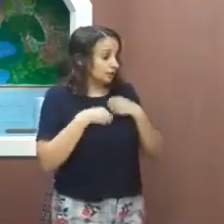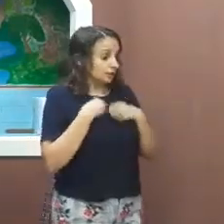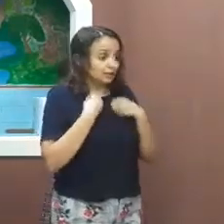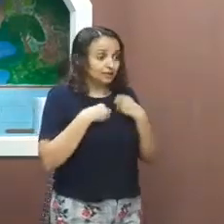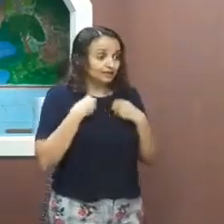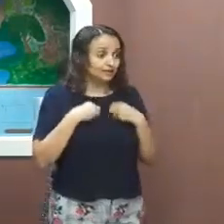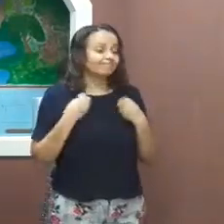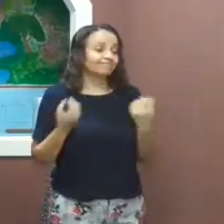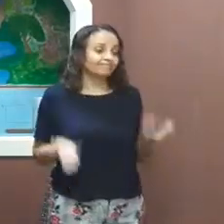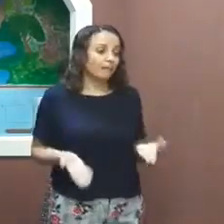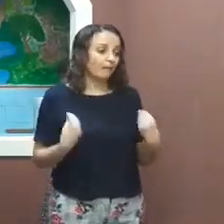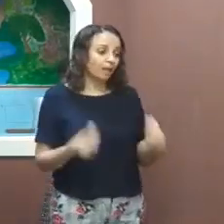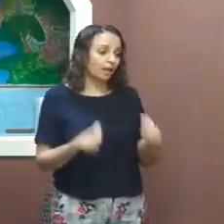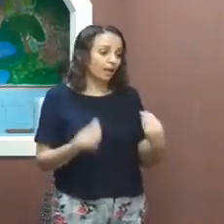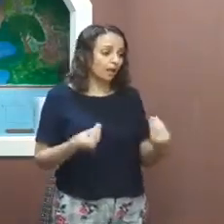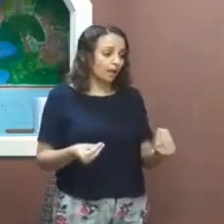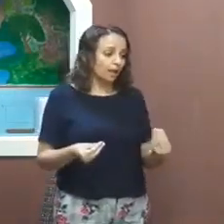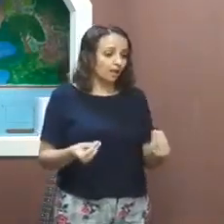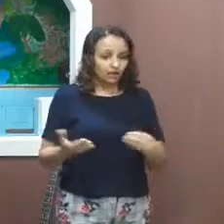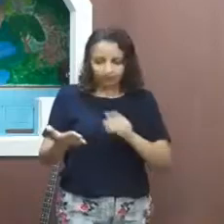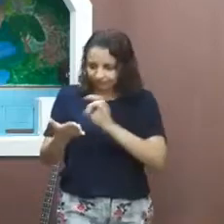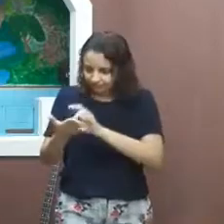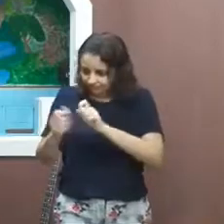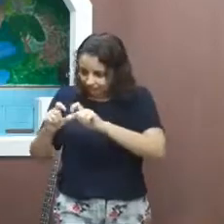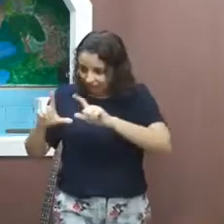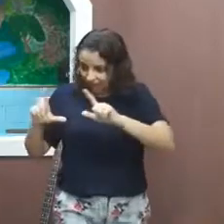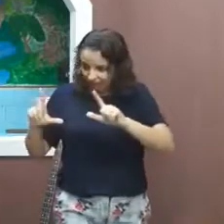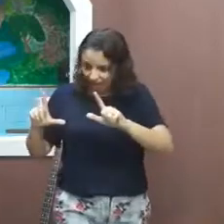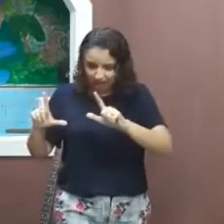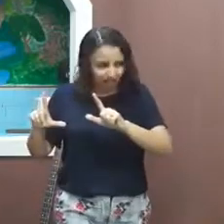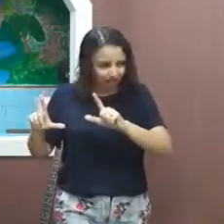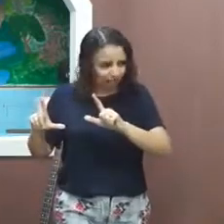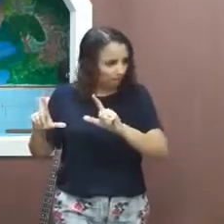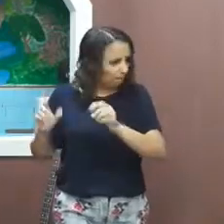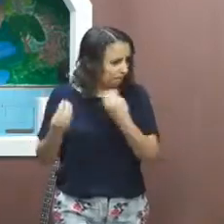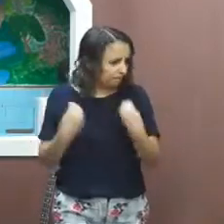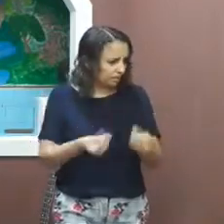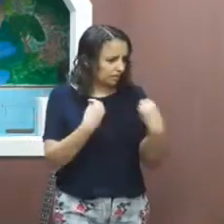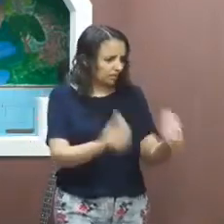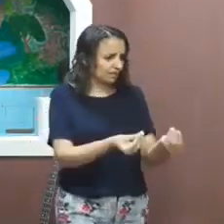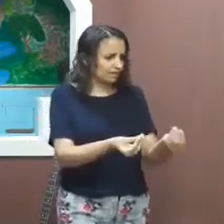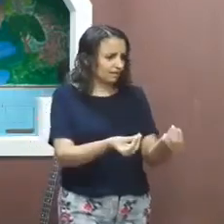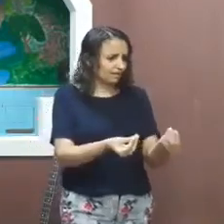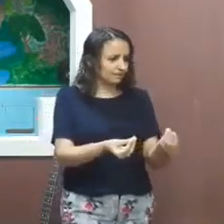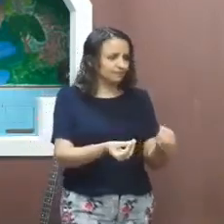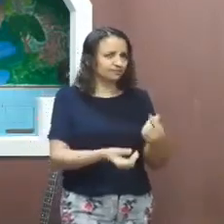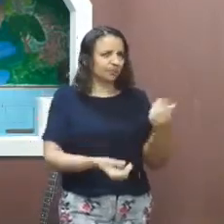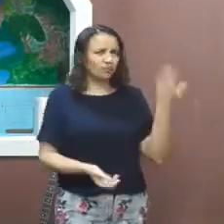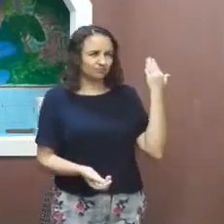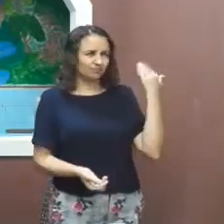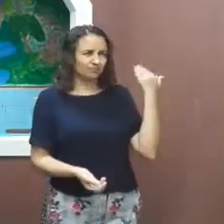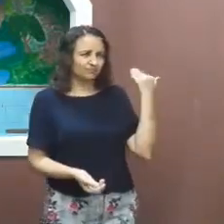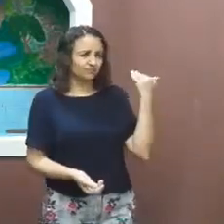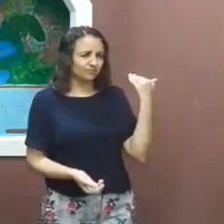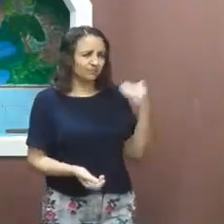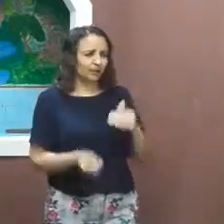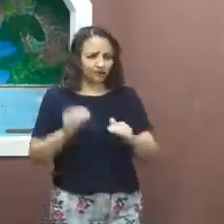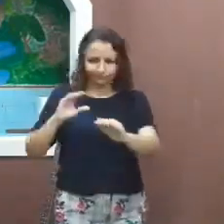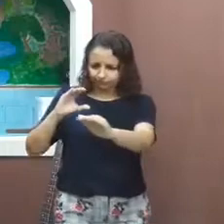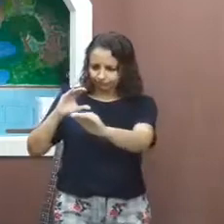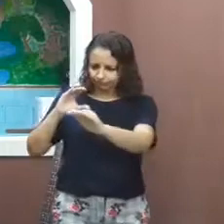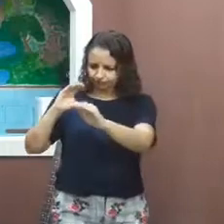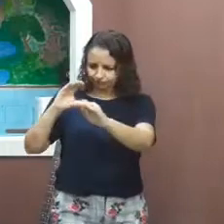ruins. Só para clicar no negócio e ficar vendo. Esses dias mandaram também para mim de um massacre que teve